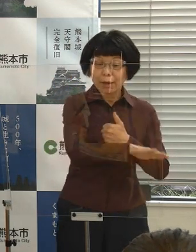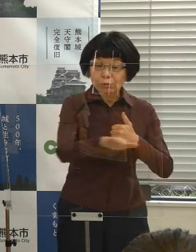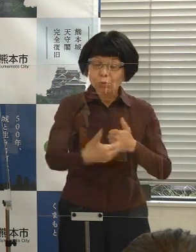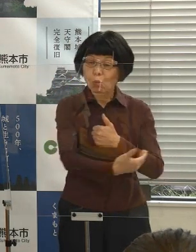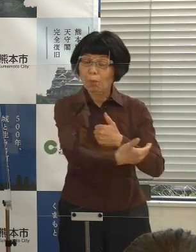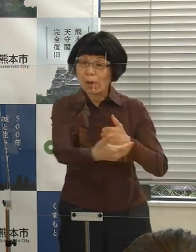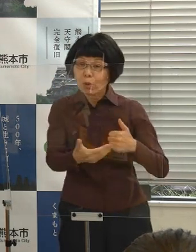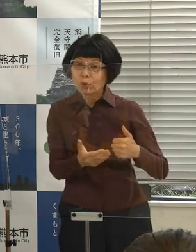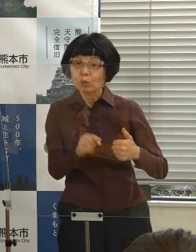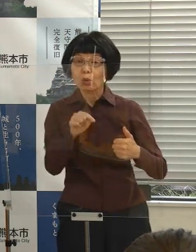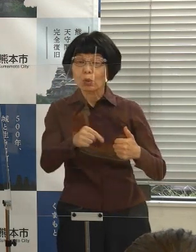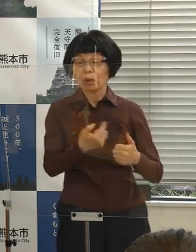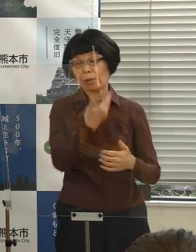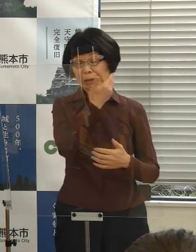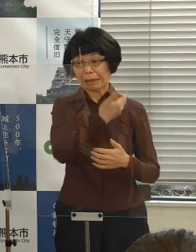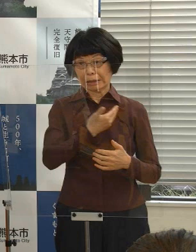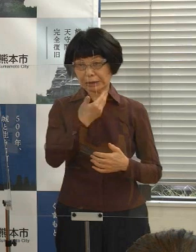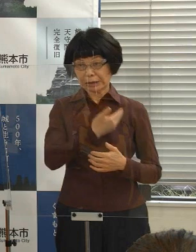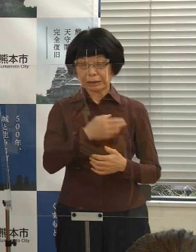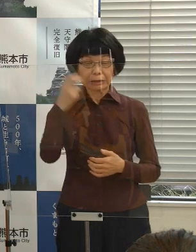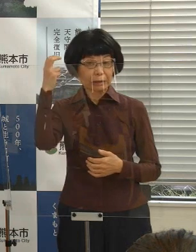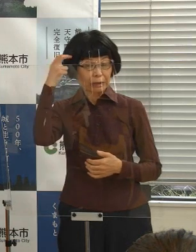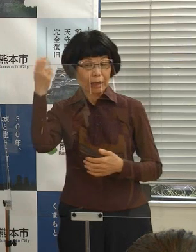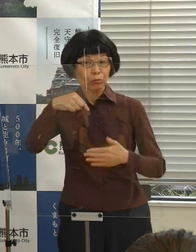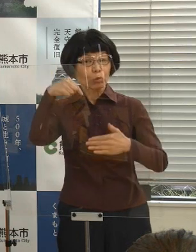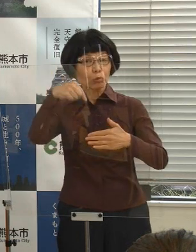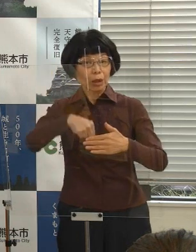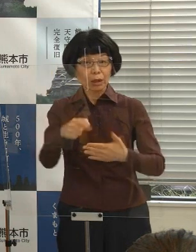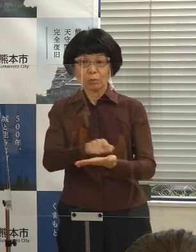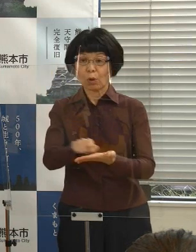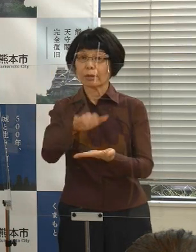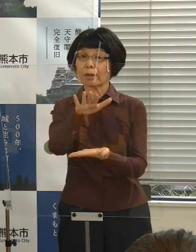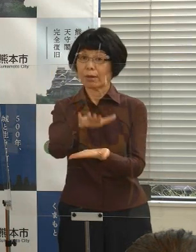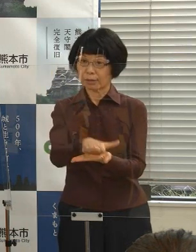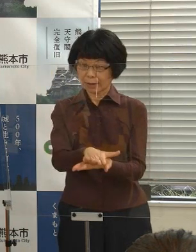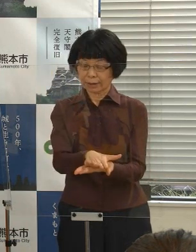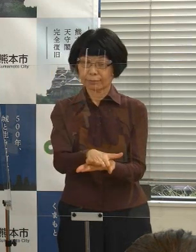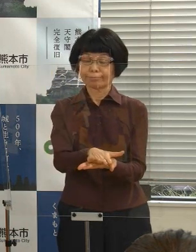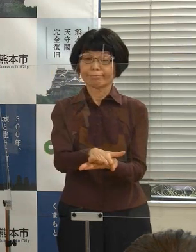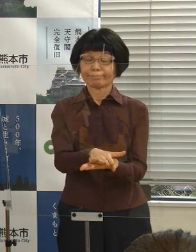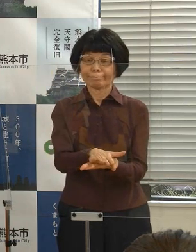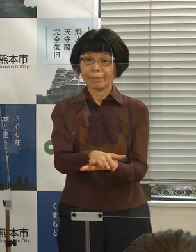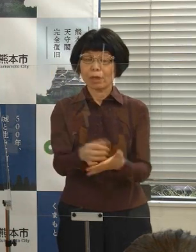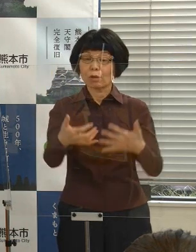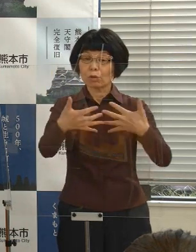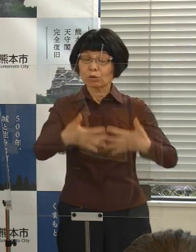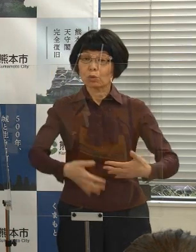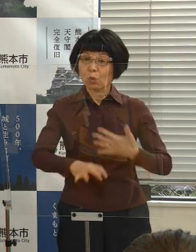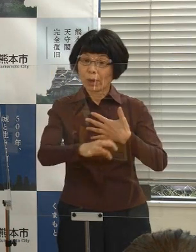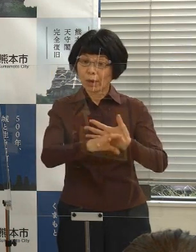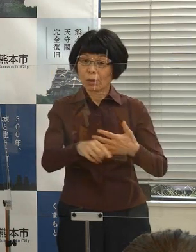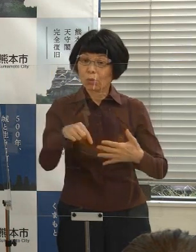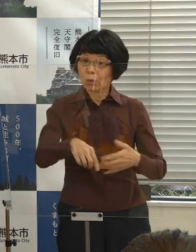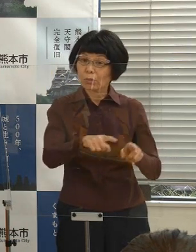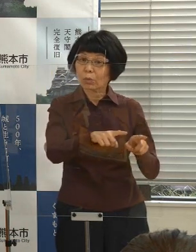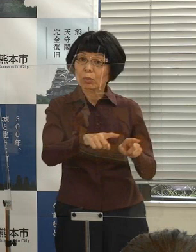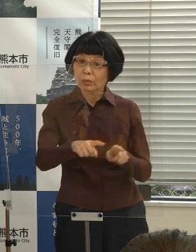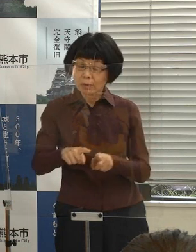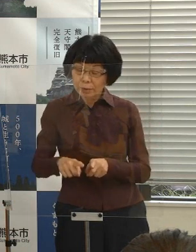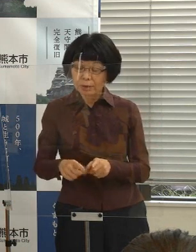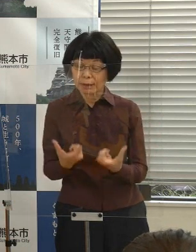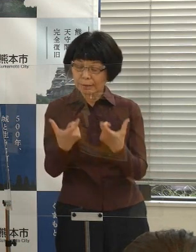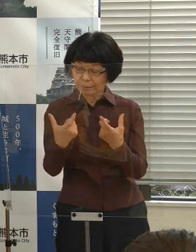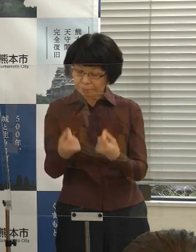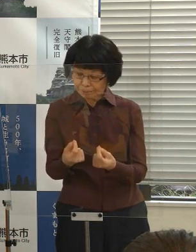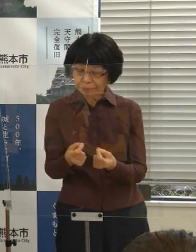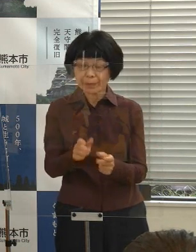で、理念の中にも謳われているところでもありますので、そうした条例等々に基づきながらですね、できる限りの対応をしていきたい